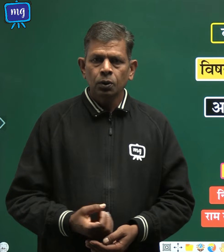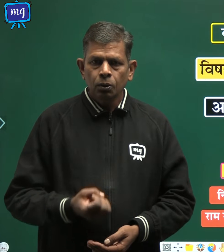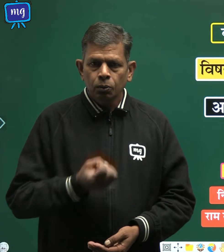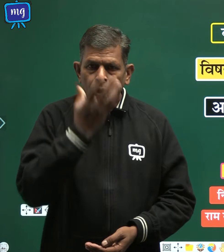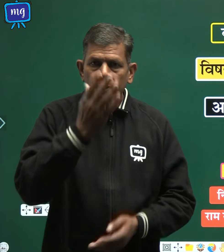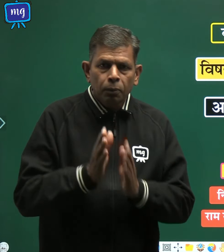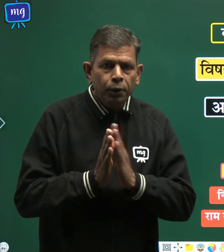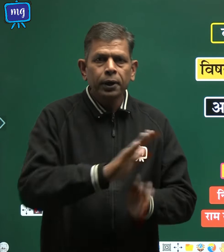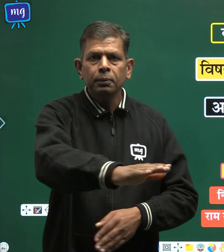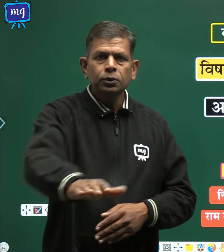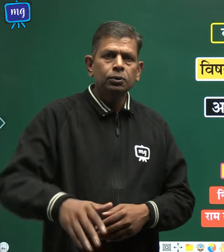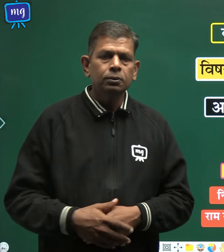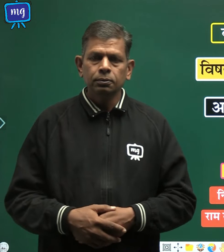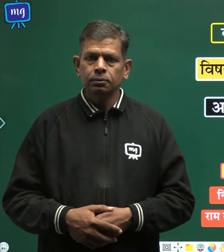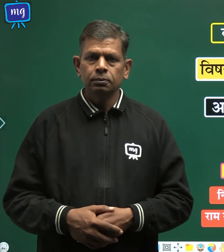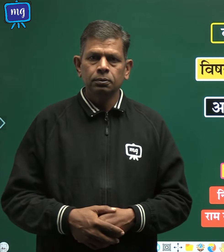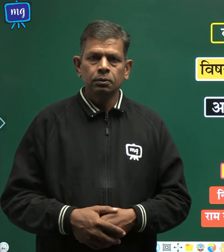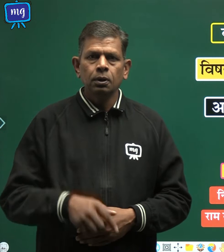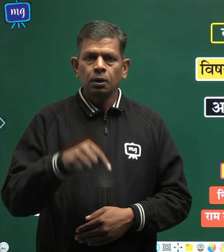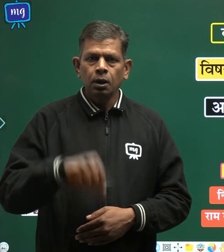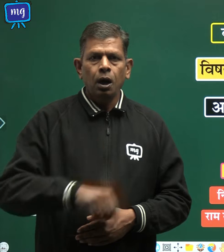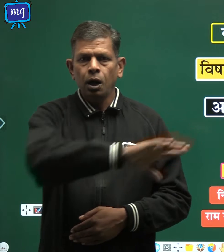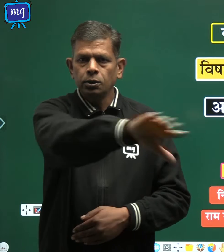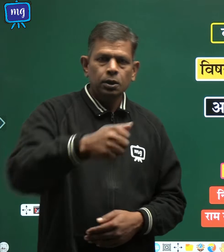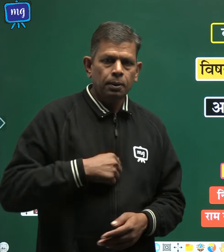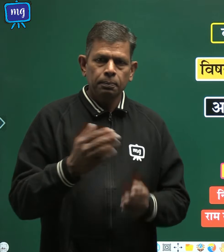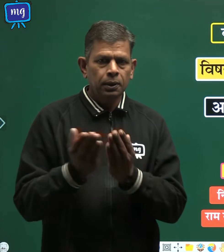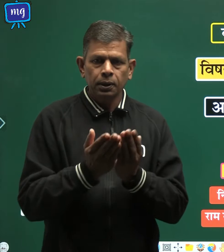गुड मॉर्निंग बच्चों। आज हम पढ़ेंगे